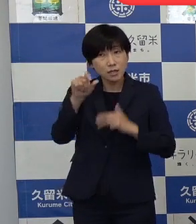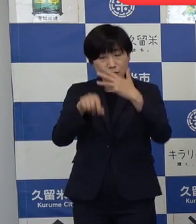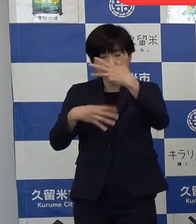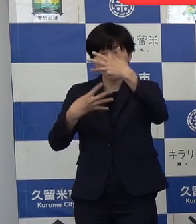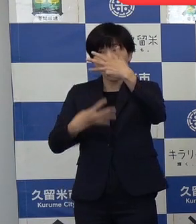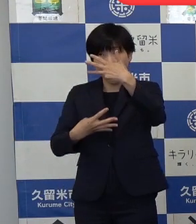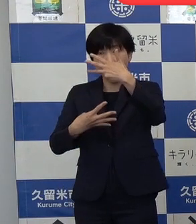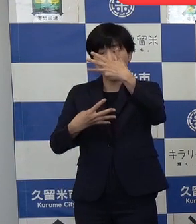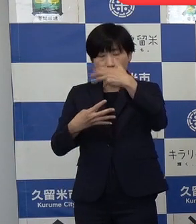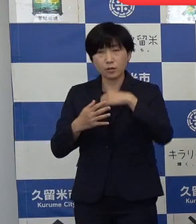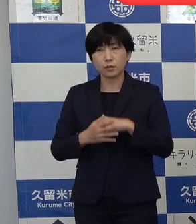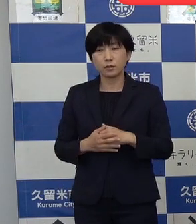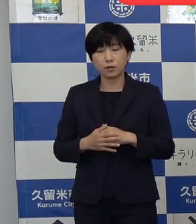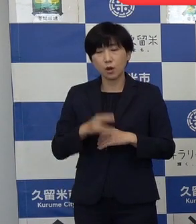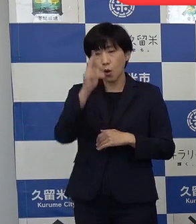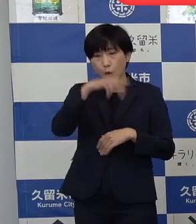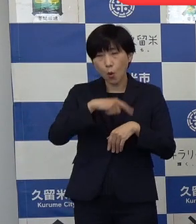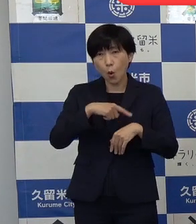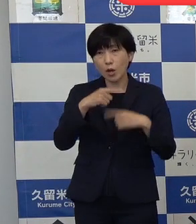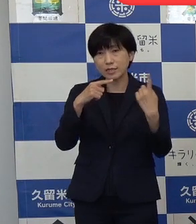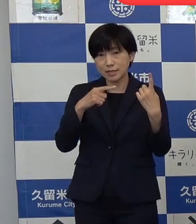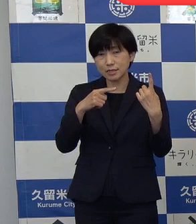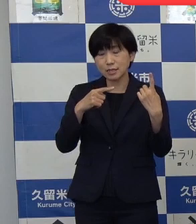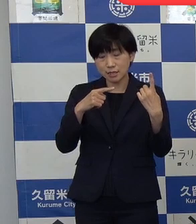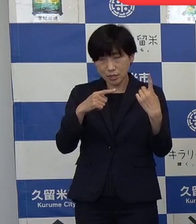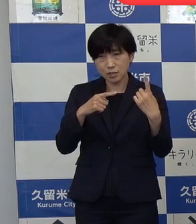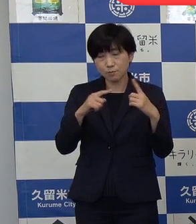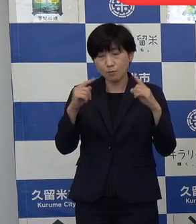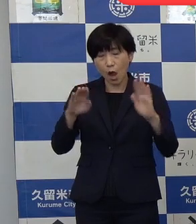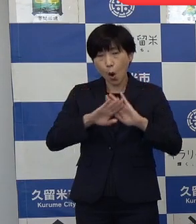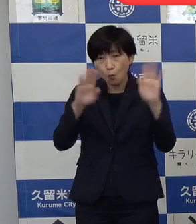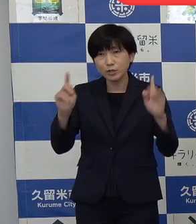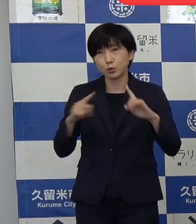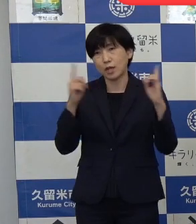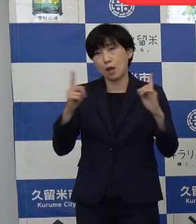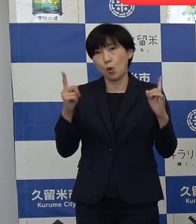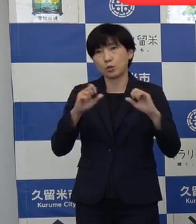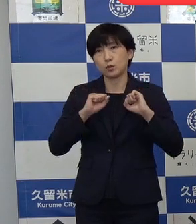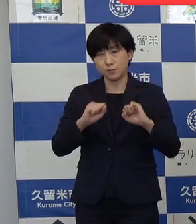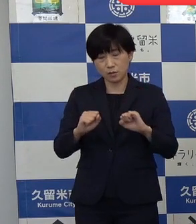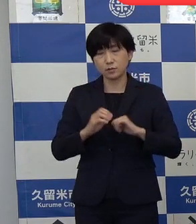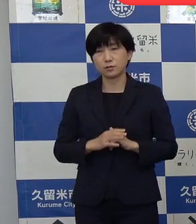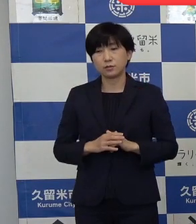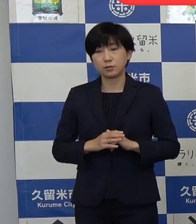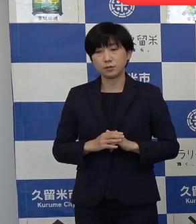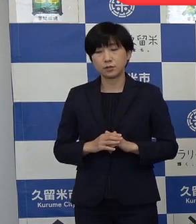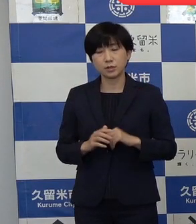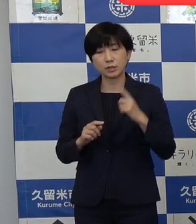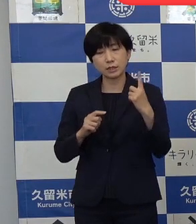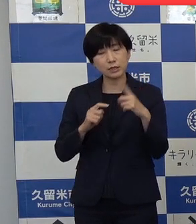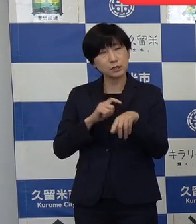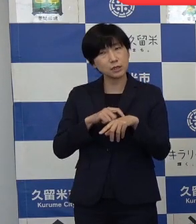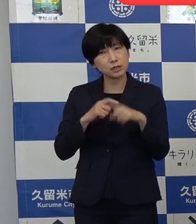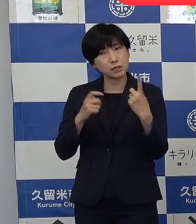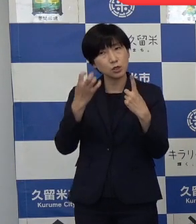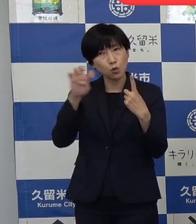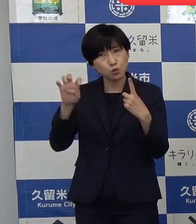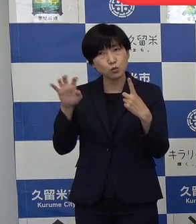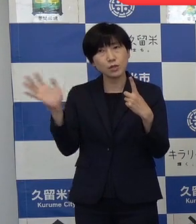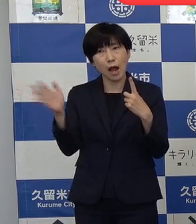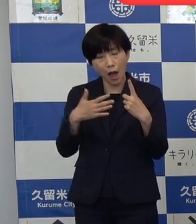は、午後1時にオープニングセレモニーが行われ、1時40分